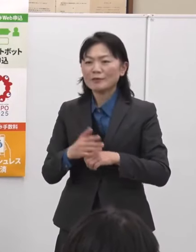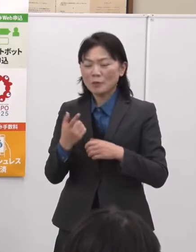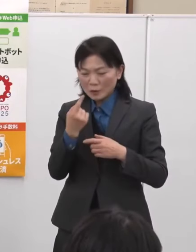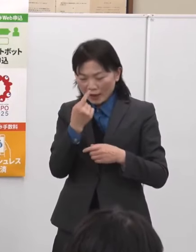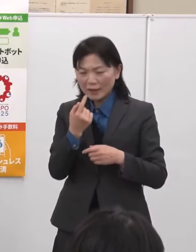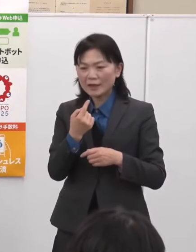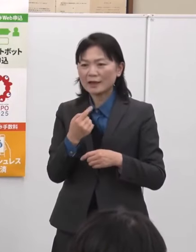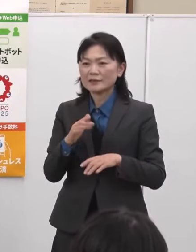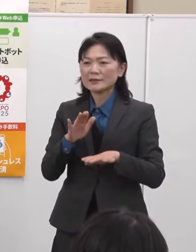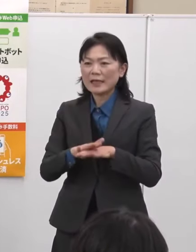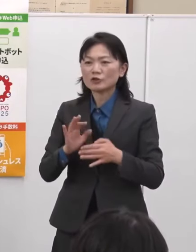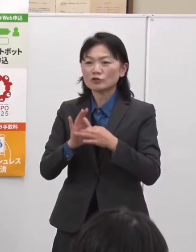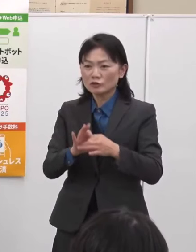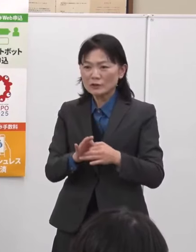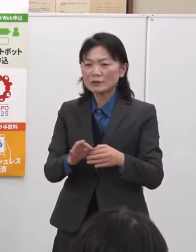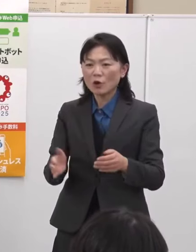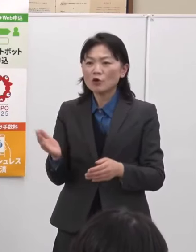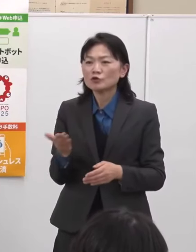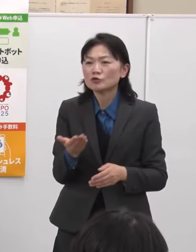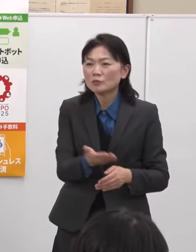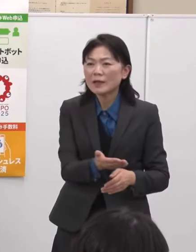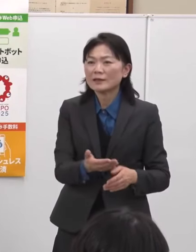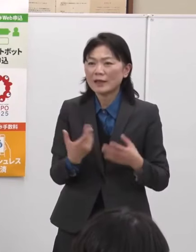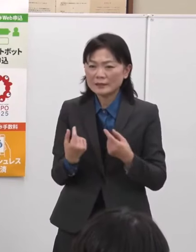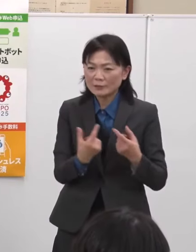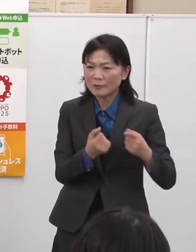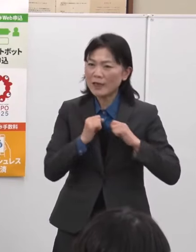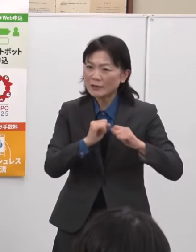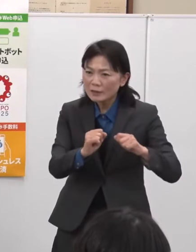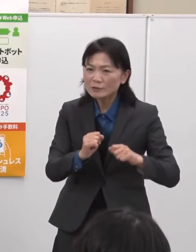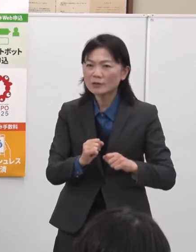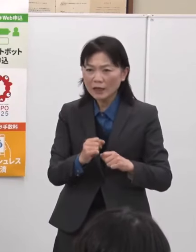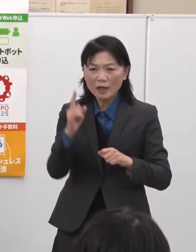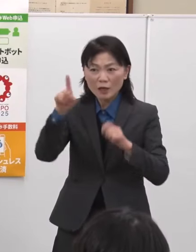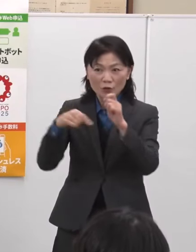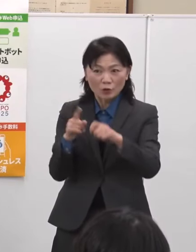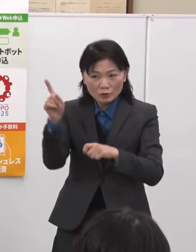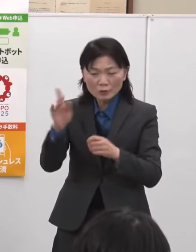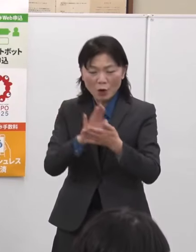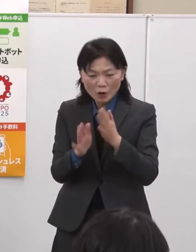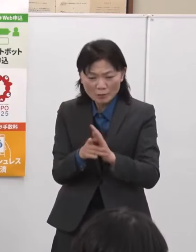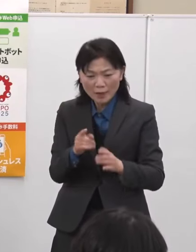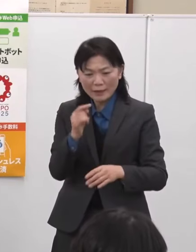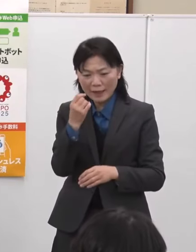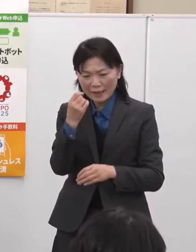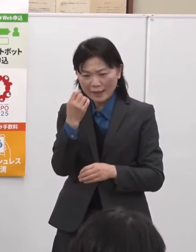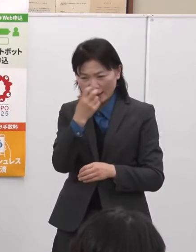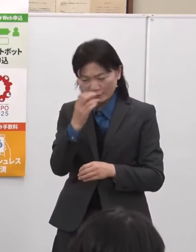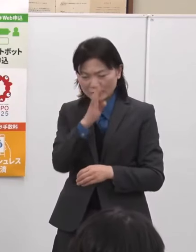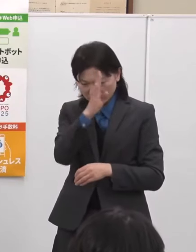ご懸念があるようであれば一度局の方に確認ください。 ありがとうございます。 はい。